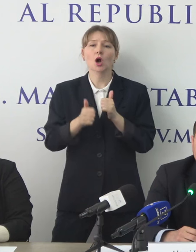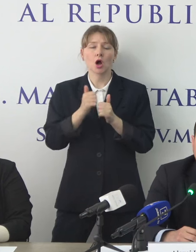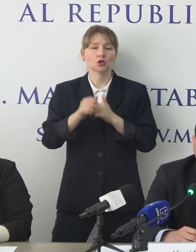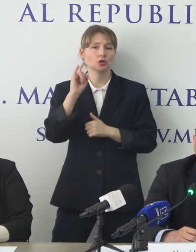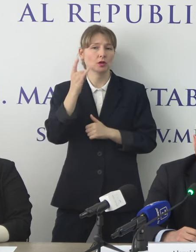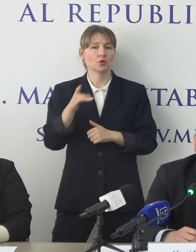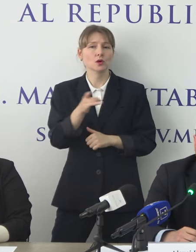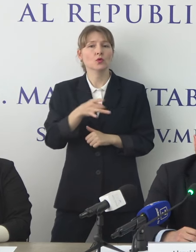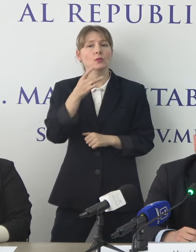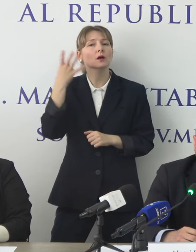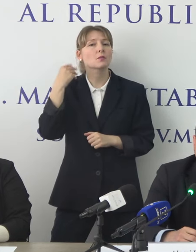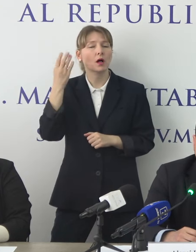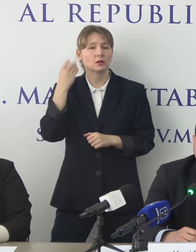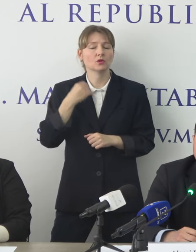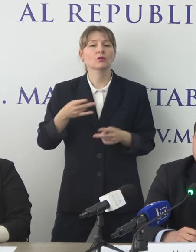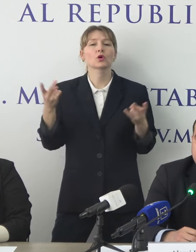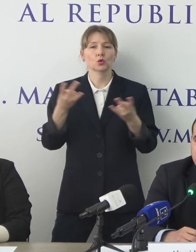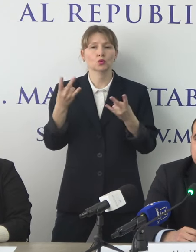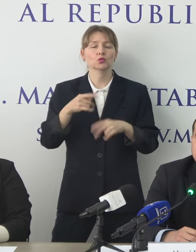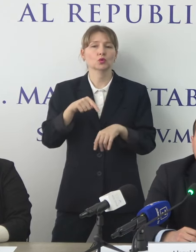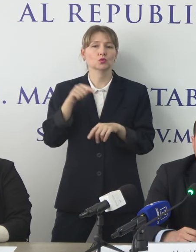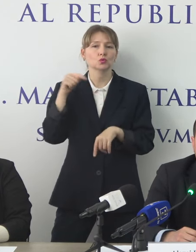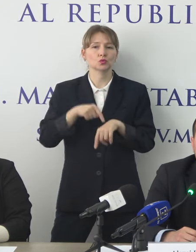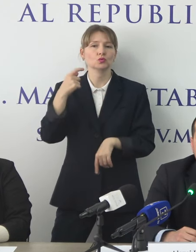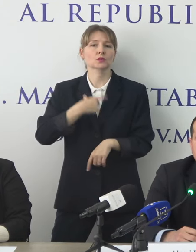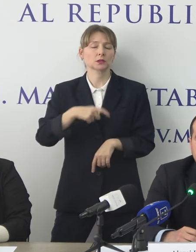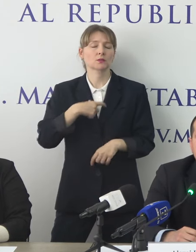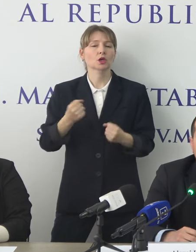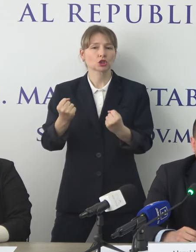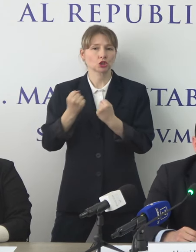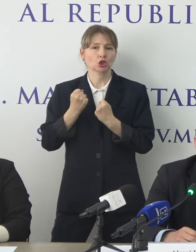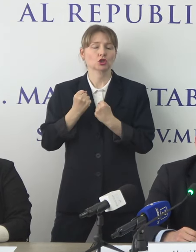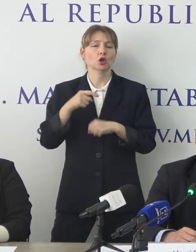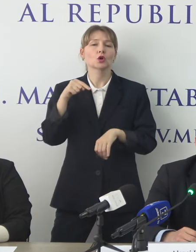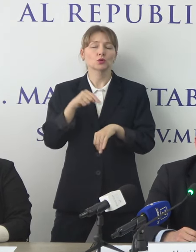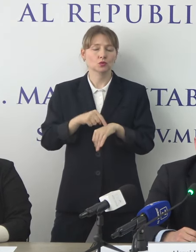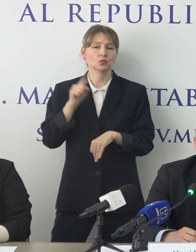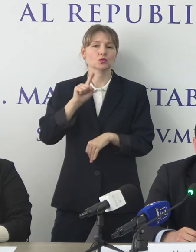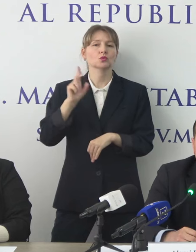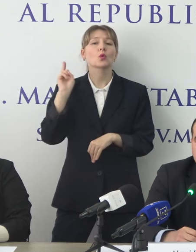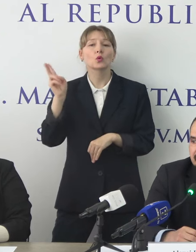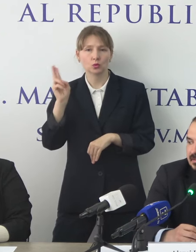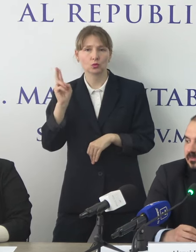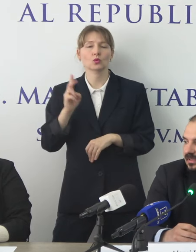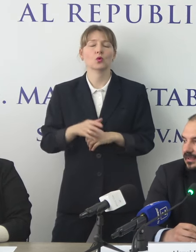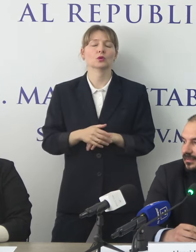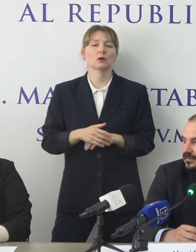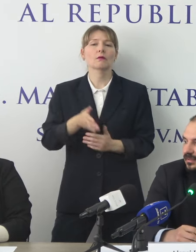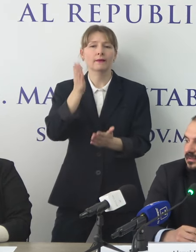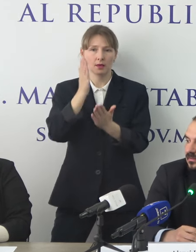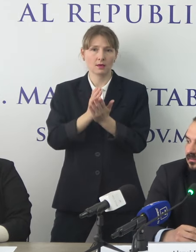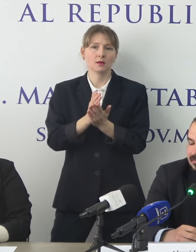Moldova trebuie să se simtă protejat. Trebuie să se simtă că cineva este în